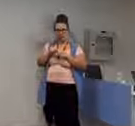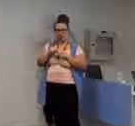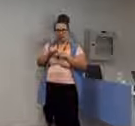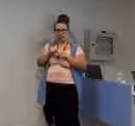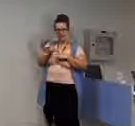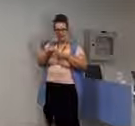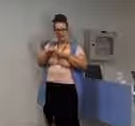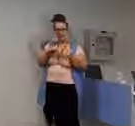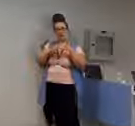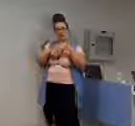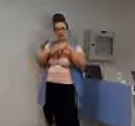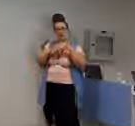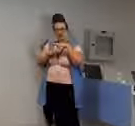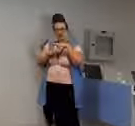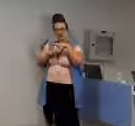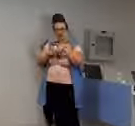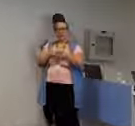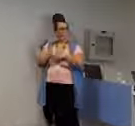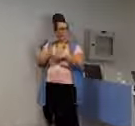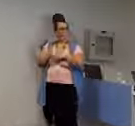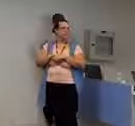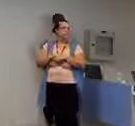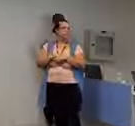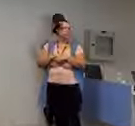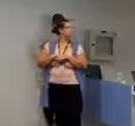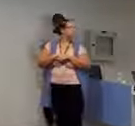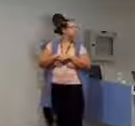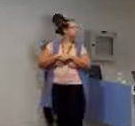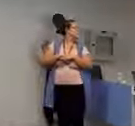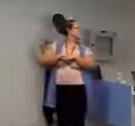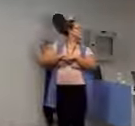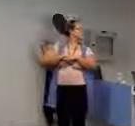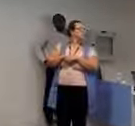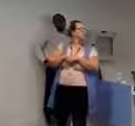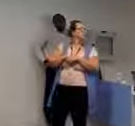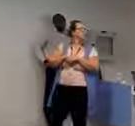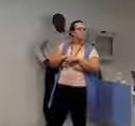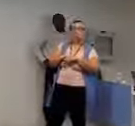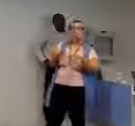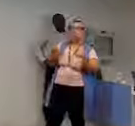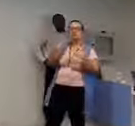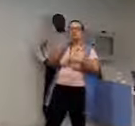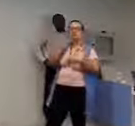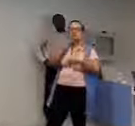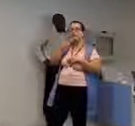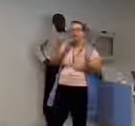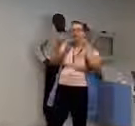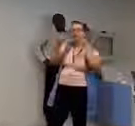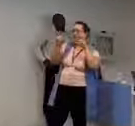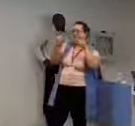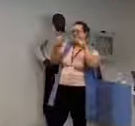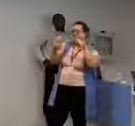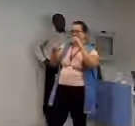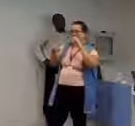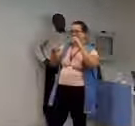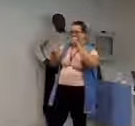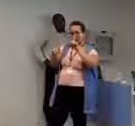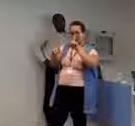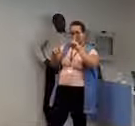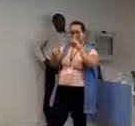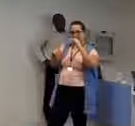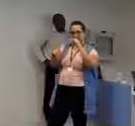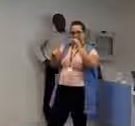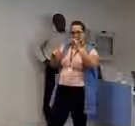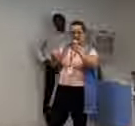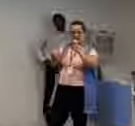de uma empresa. Ok? Então nós vamos falar um pouquinho mais hoje da parte do CAD e do CAI.